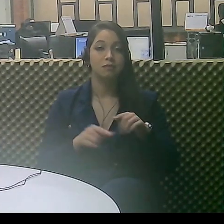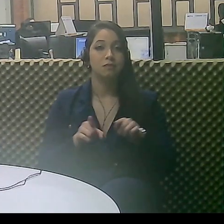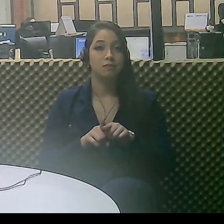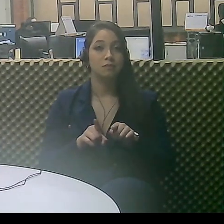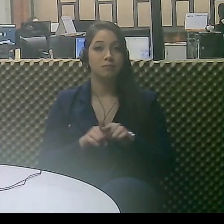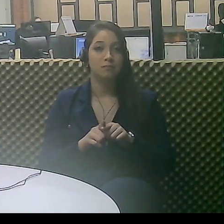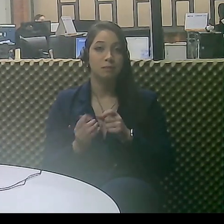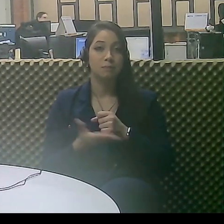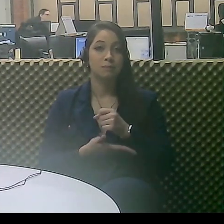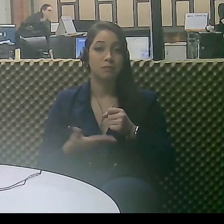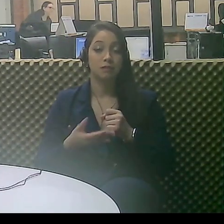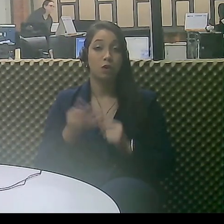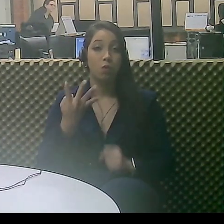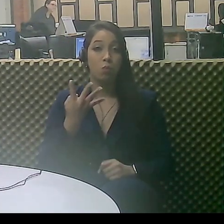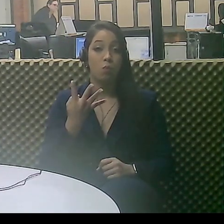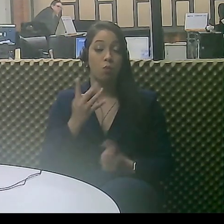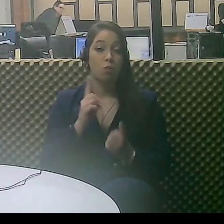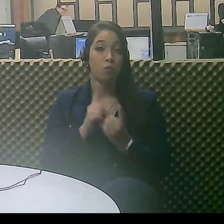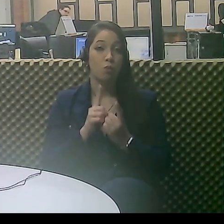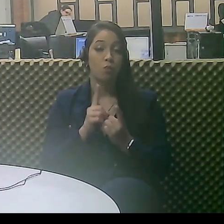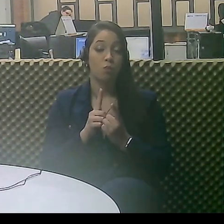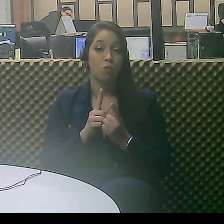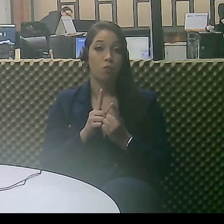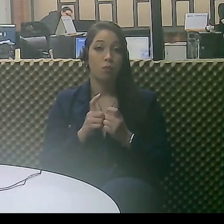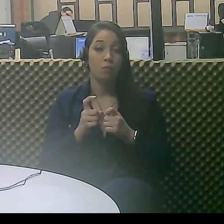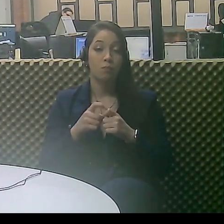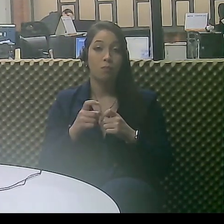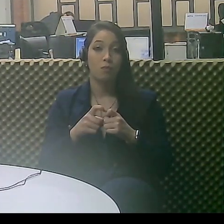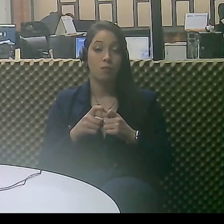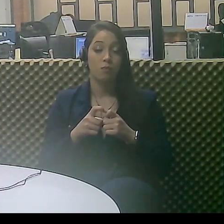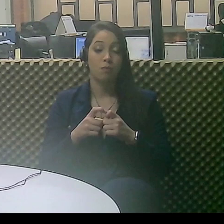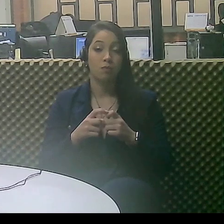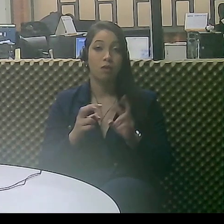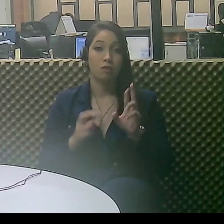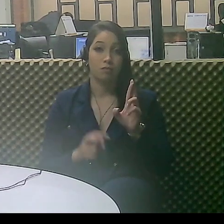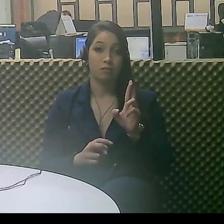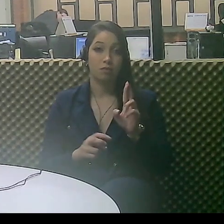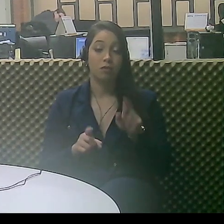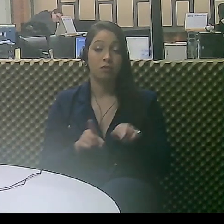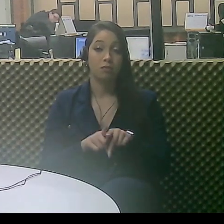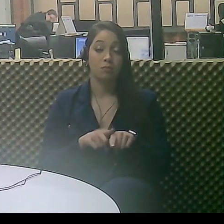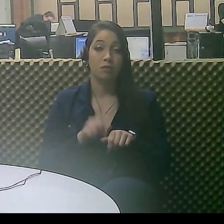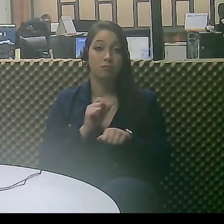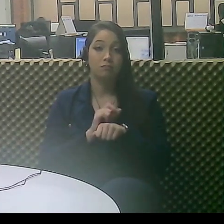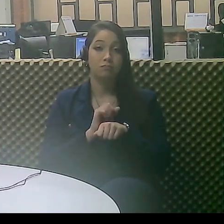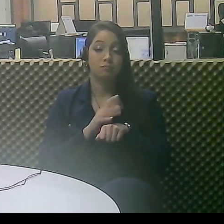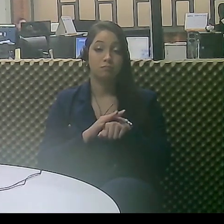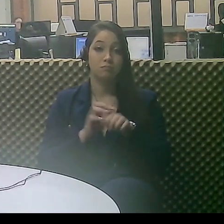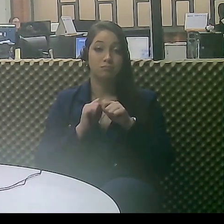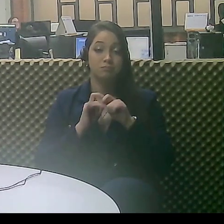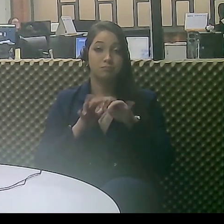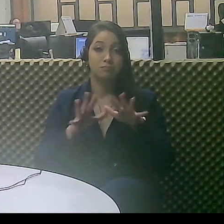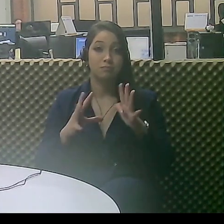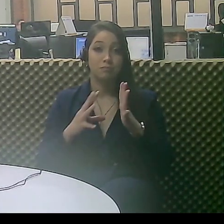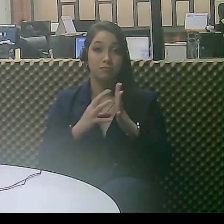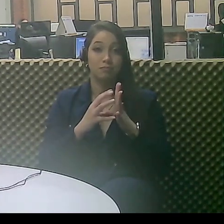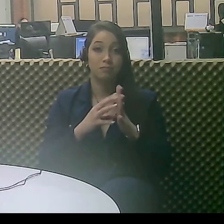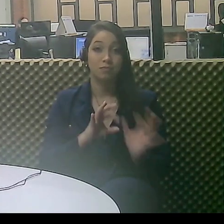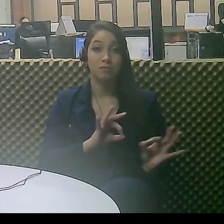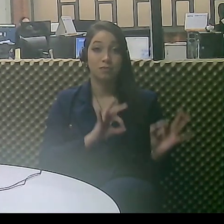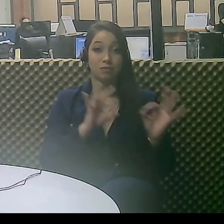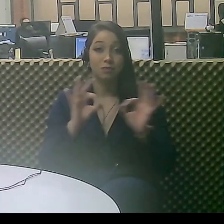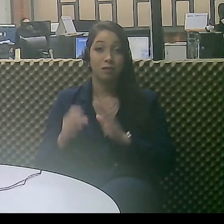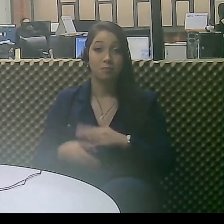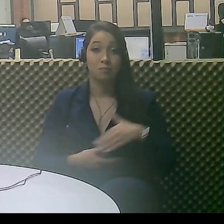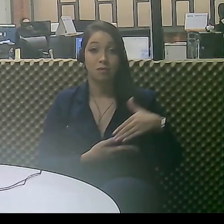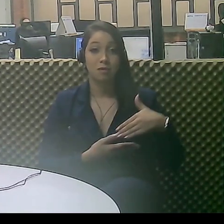mínima de quatro consultas no pré-natal a taxa de transmissão vertical do HIV além do acompanhamento do bebê